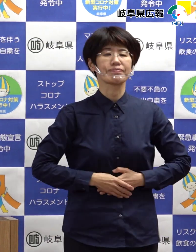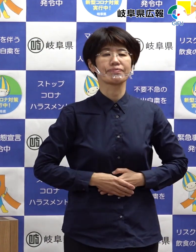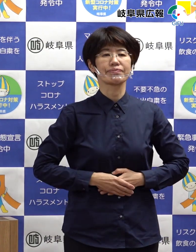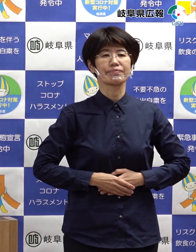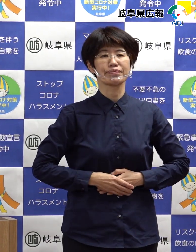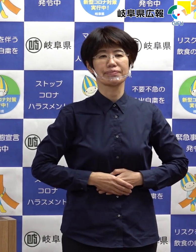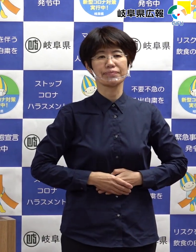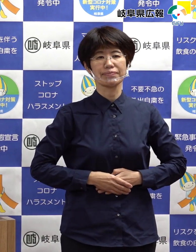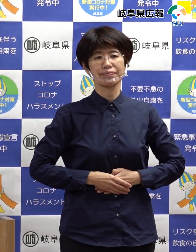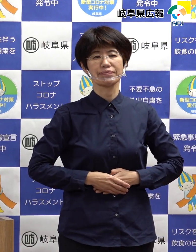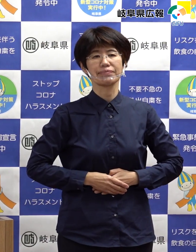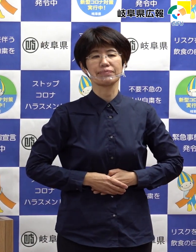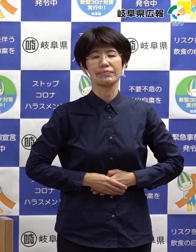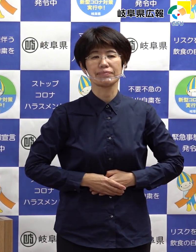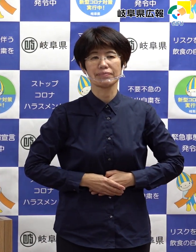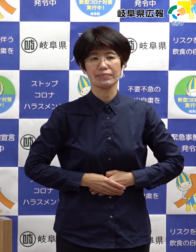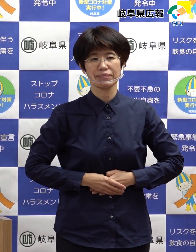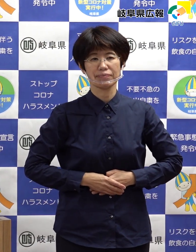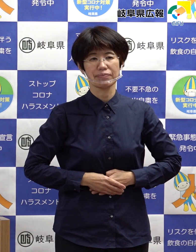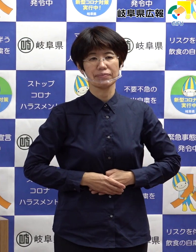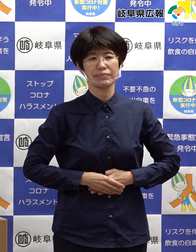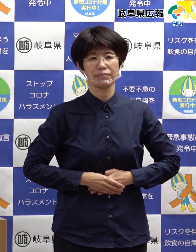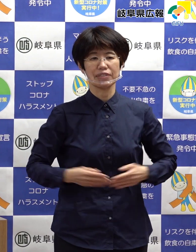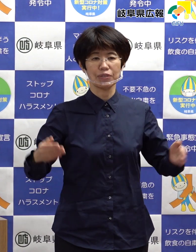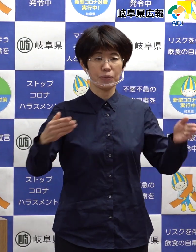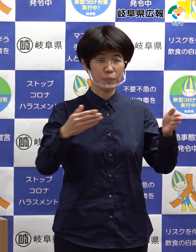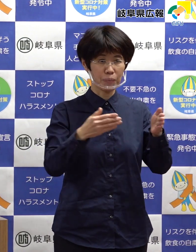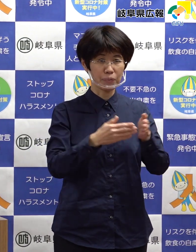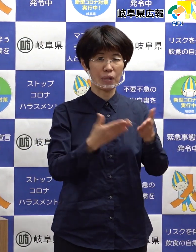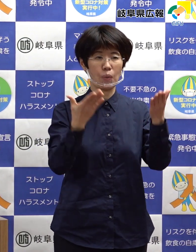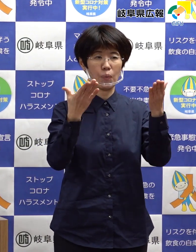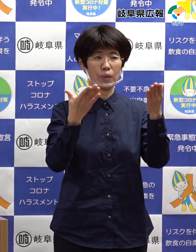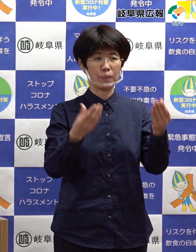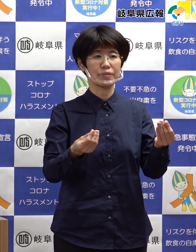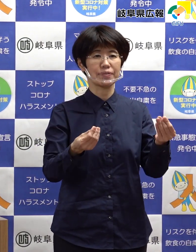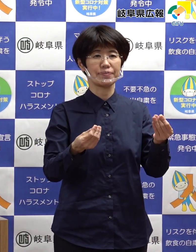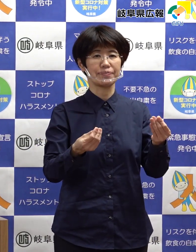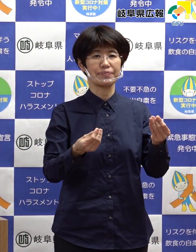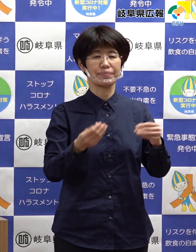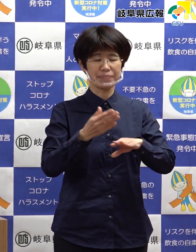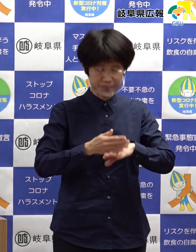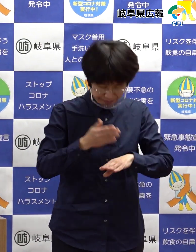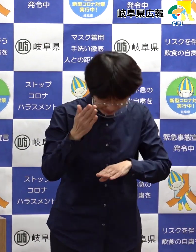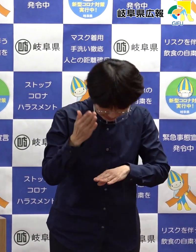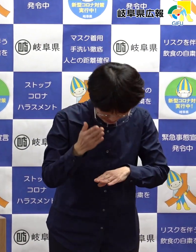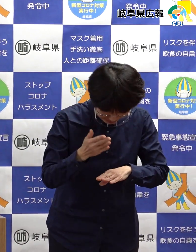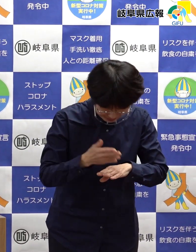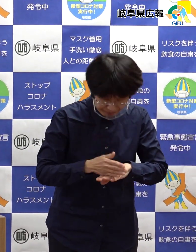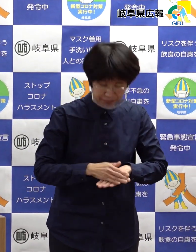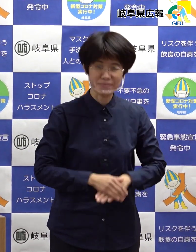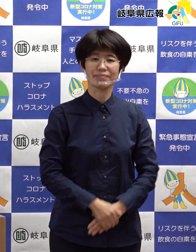どうかよろしいでしょうか。では以上をもちまして会見を終了させていただきます。ありがとうございました。 はい、どうもありがとうございました。